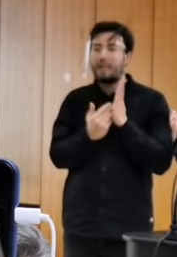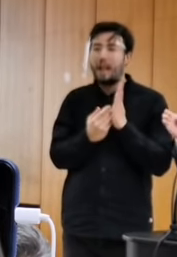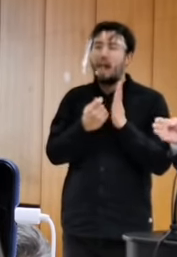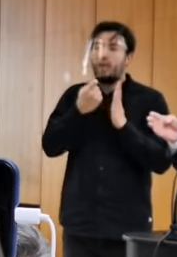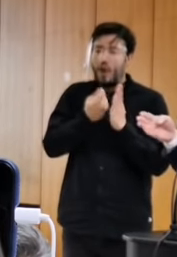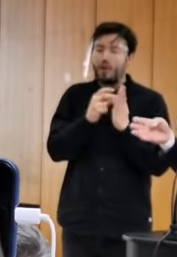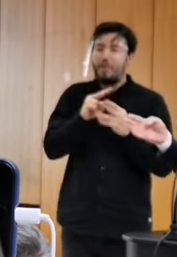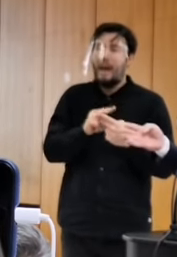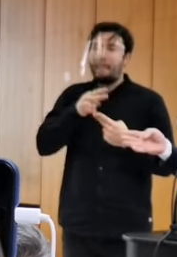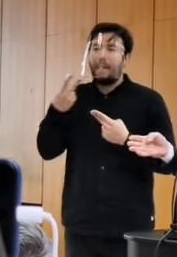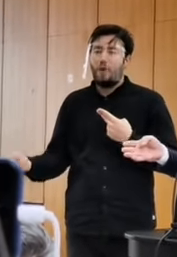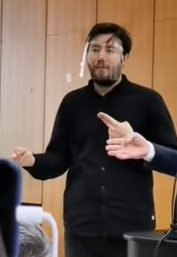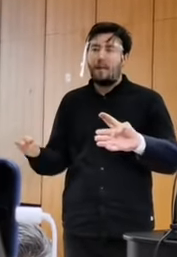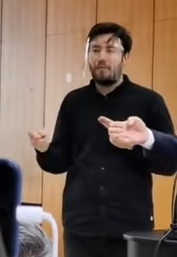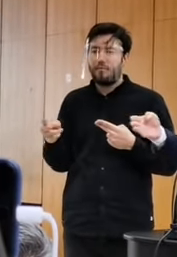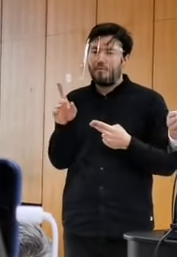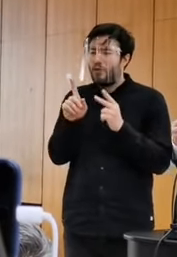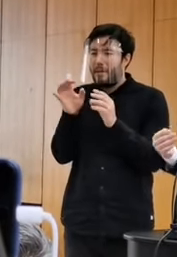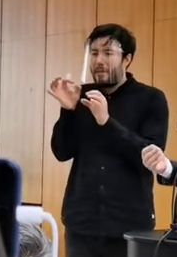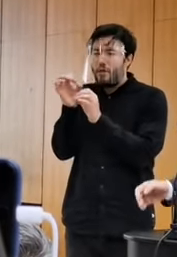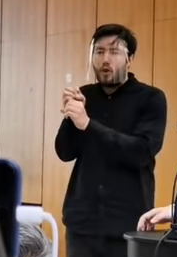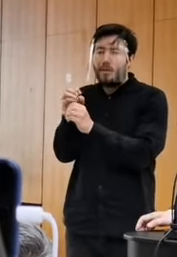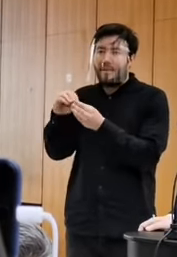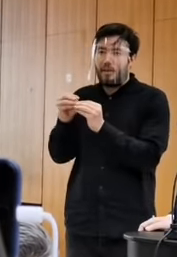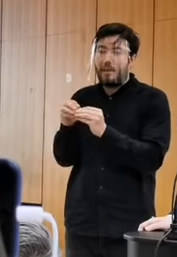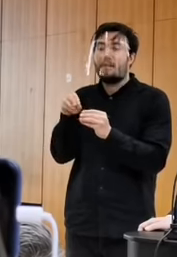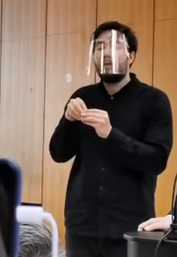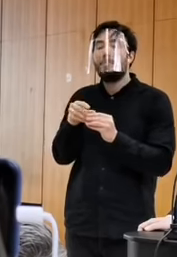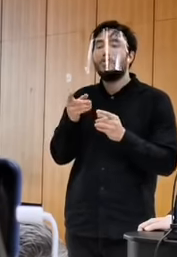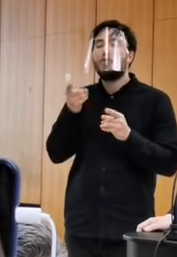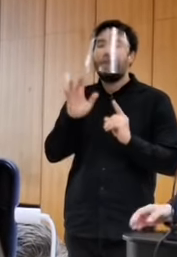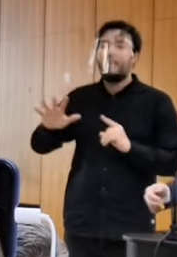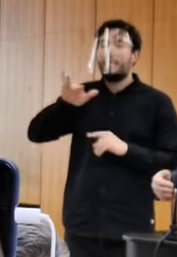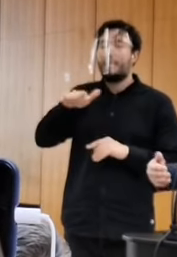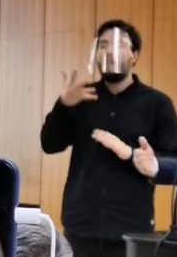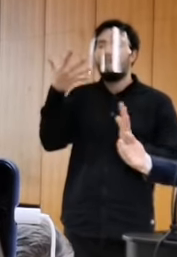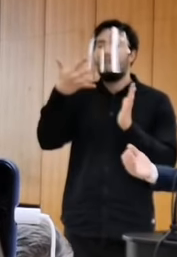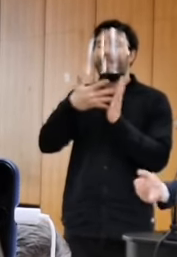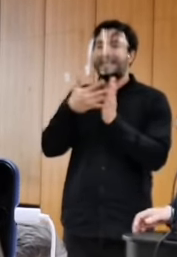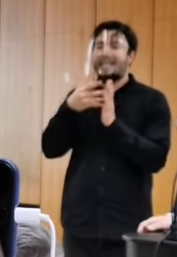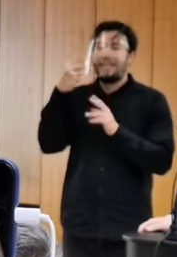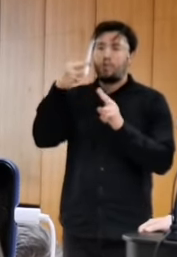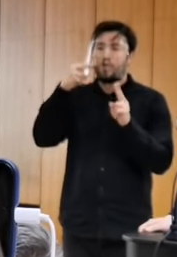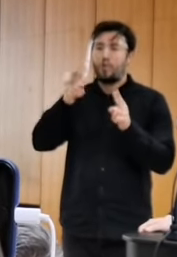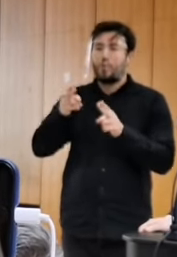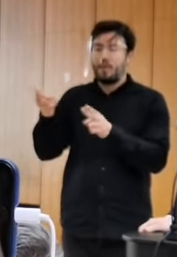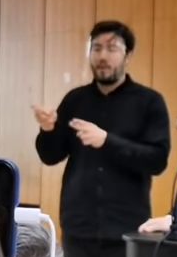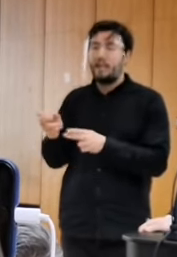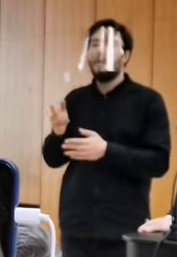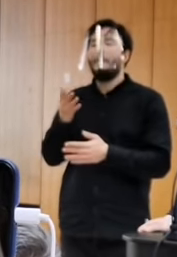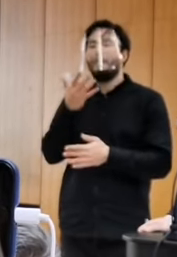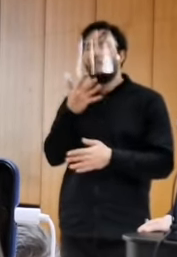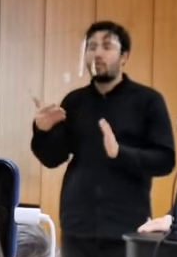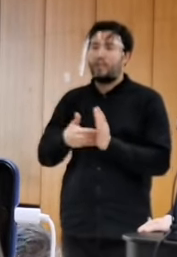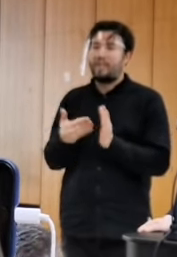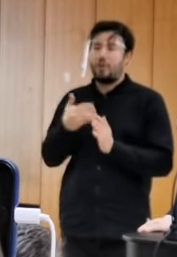tých drobných veciach, tých 5 000 subjektov, ktoré sú teraz na Slovensku a 500 000 ľudí, ktorí by išli do